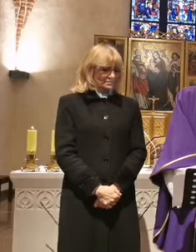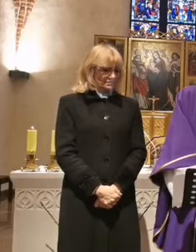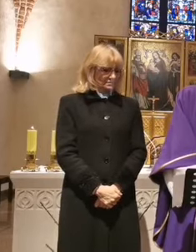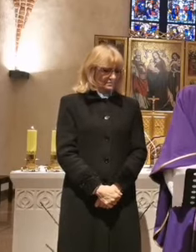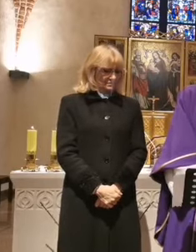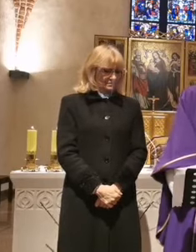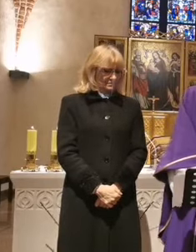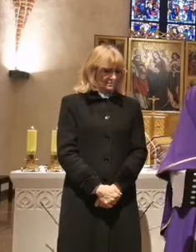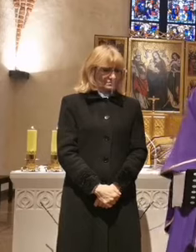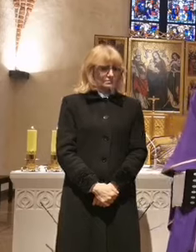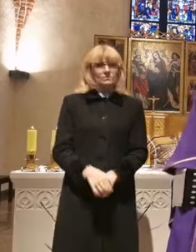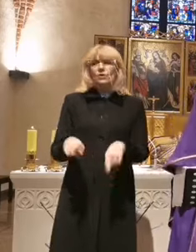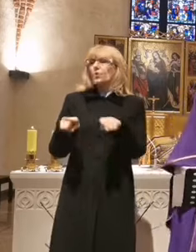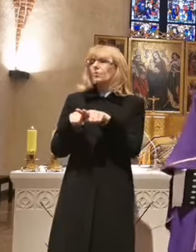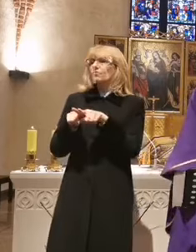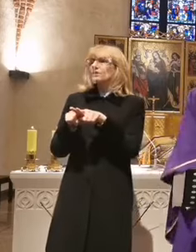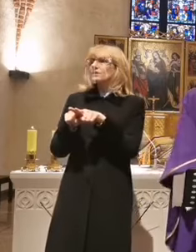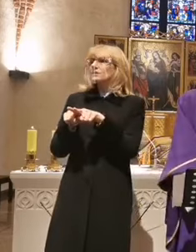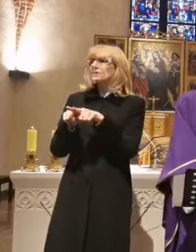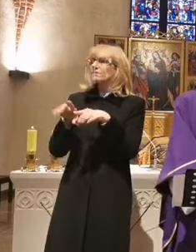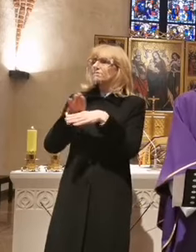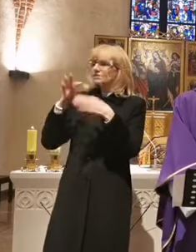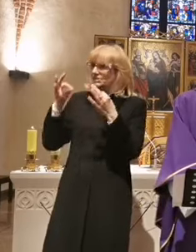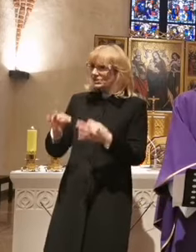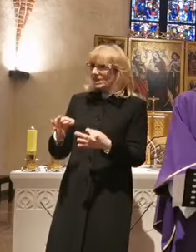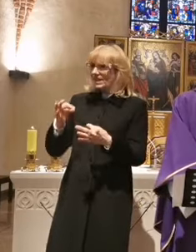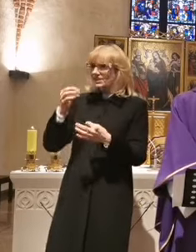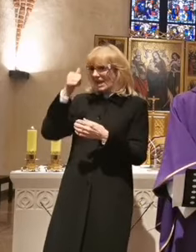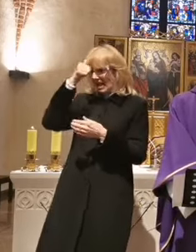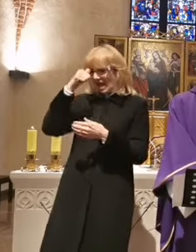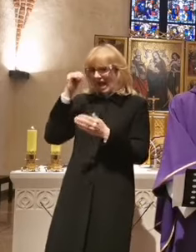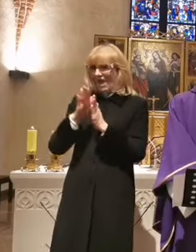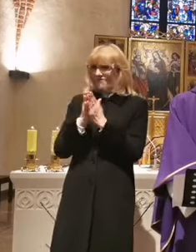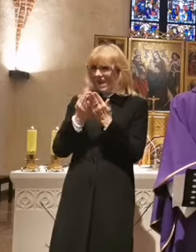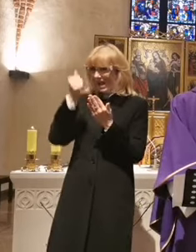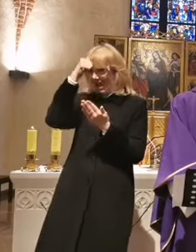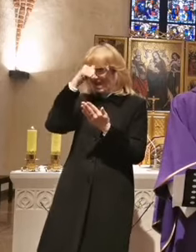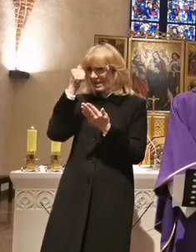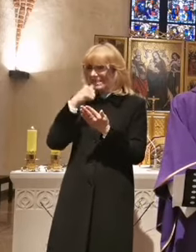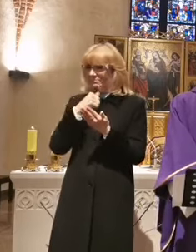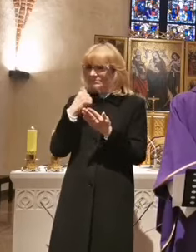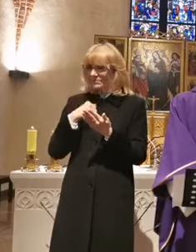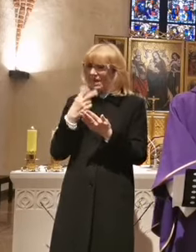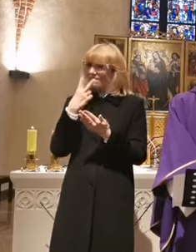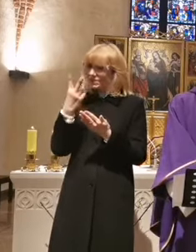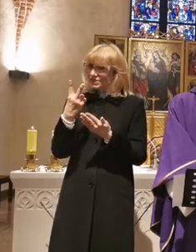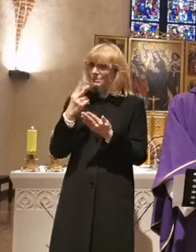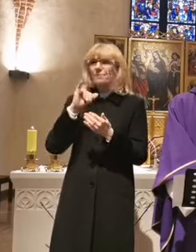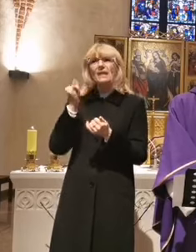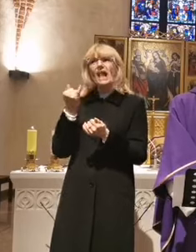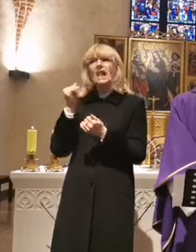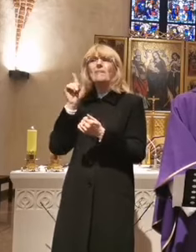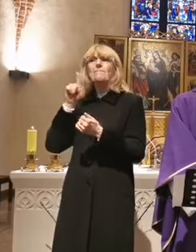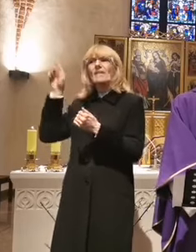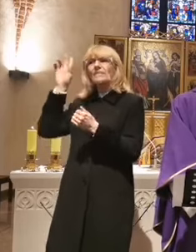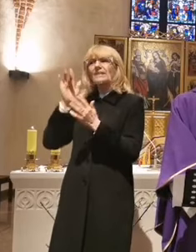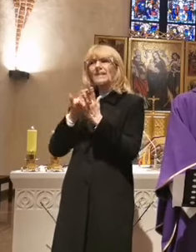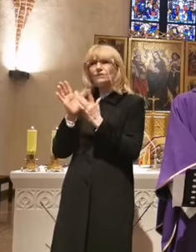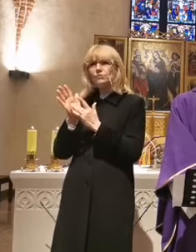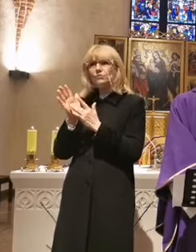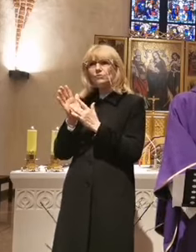del Signore. Również w dzisiejszej Ewangelii widzimy inną wizytę. Wizytę Jezusa w Jerozolimie, w